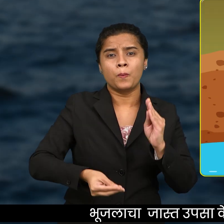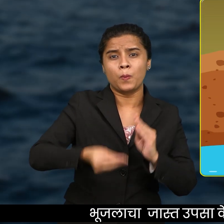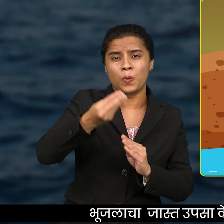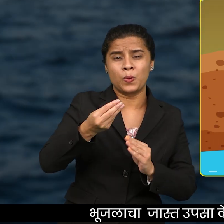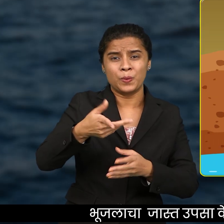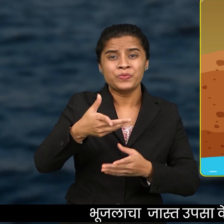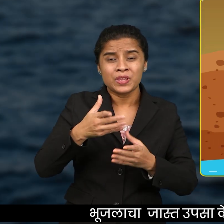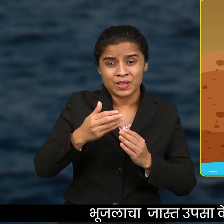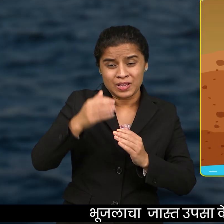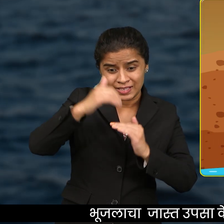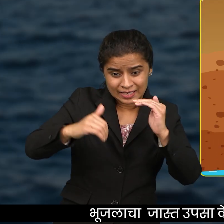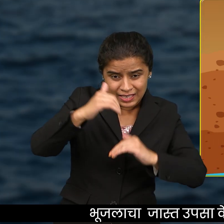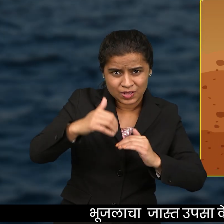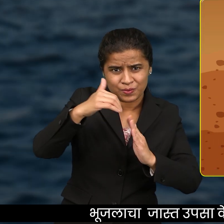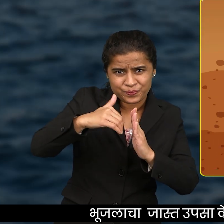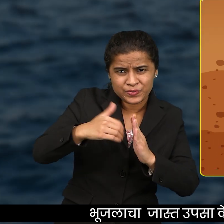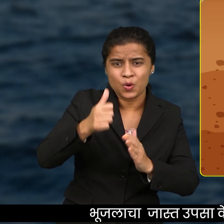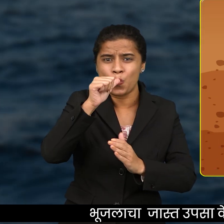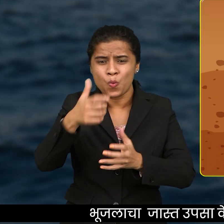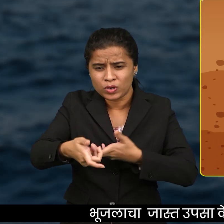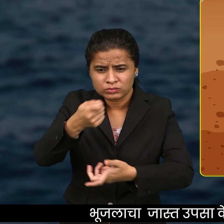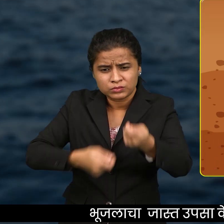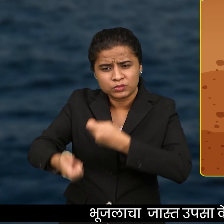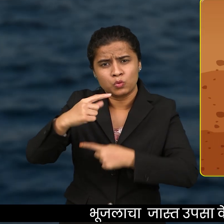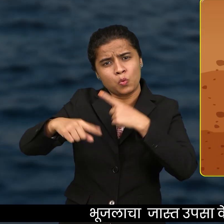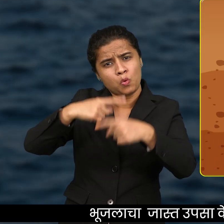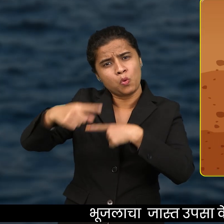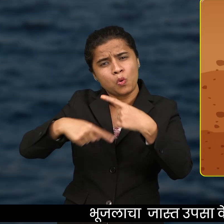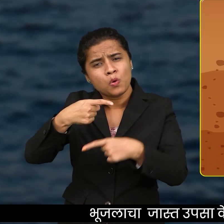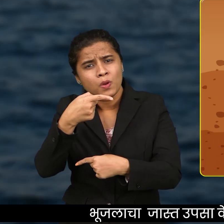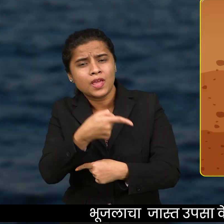भूजलाचा जास्त उपसा केल्याने पाण्याची टंचाई निर्माण होते.